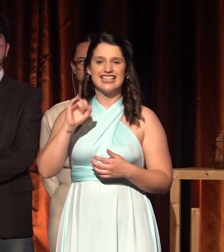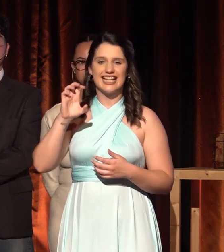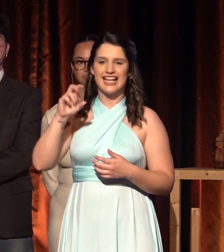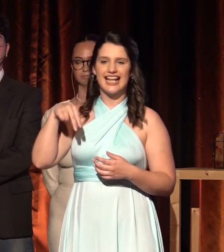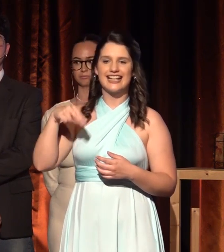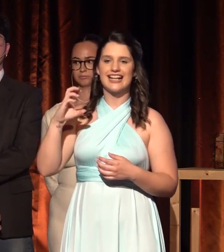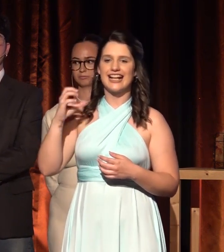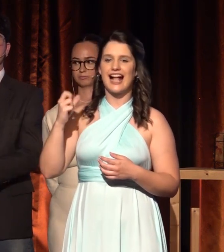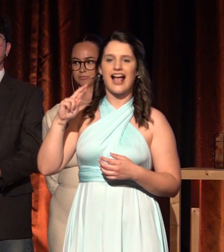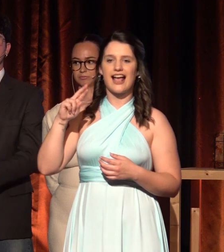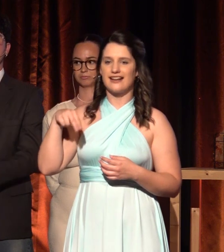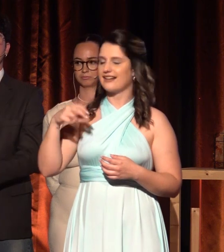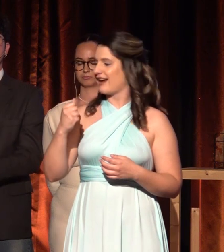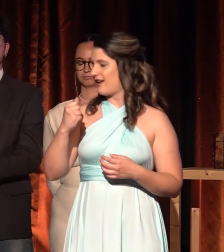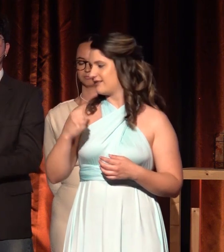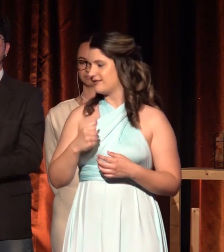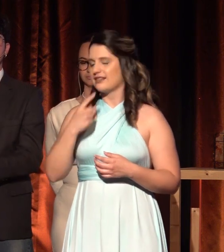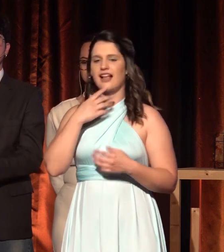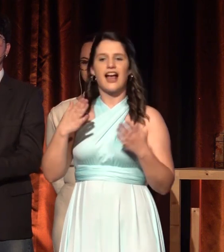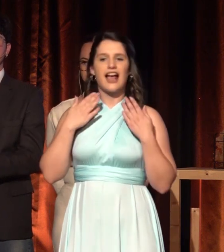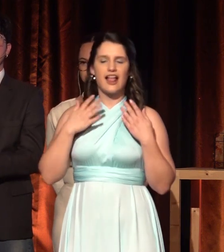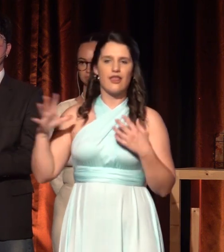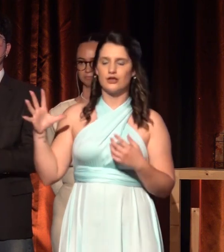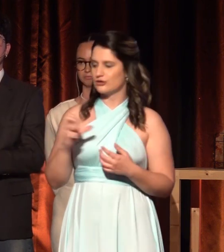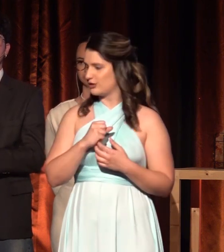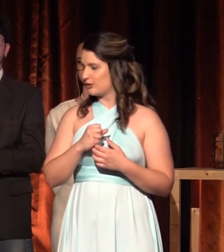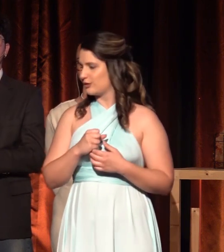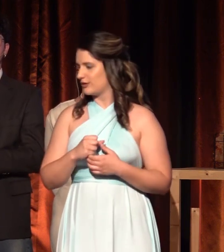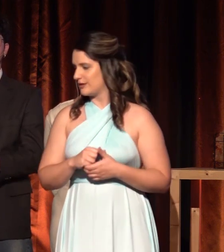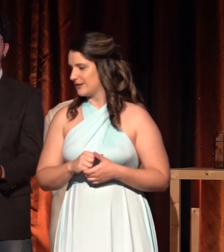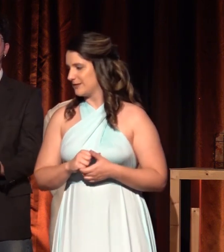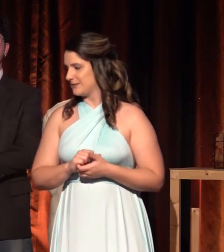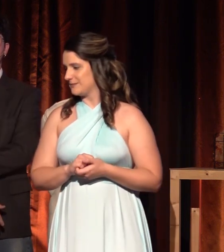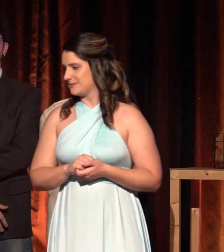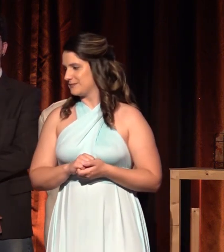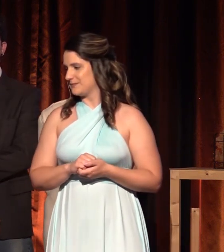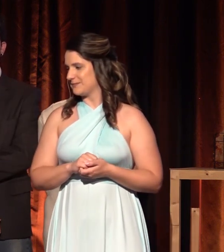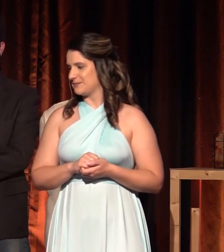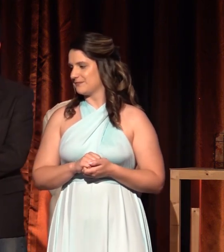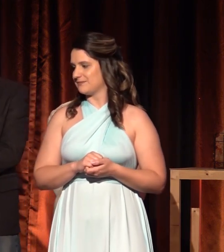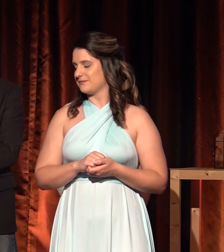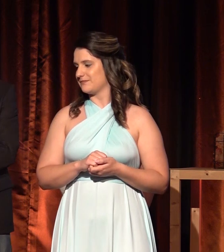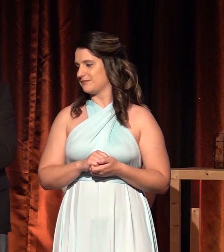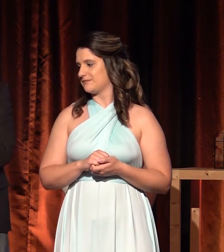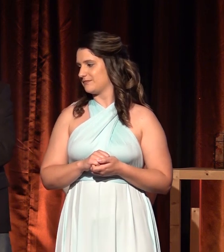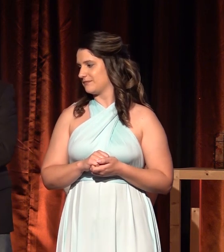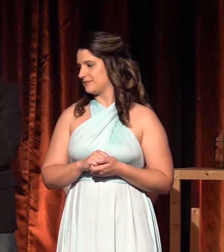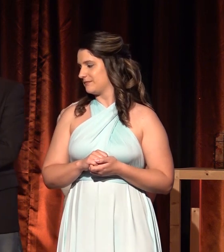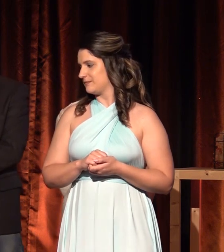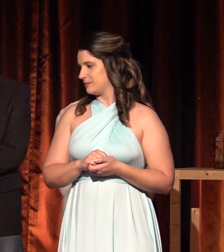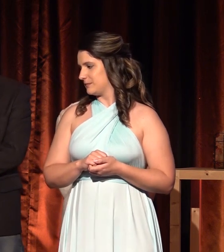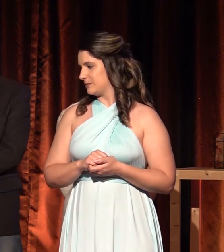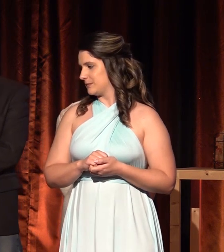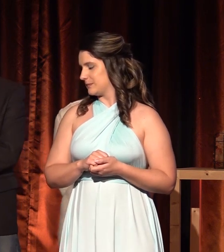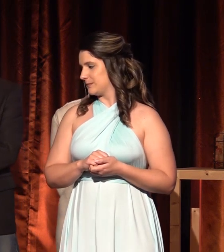per la gran ajuda que ella m'ha prestat tant personalment com acadèmicament. I ja que si no fos per la xerrada que ella va fer a l'Insertosa